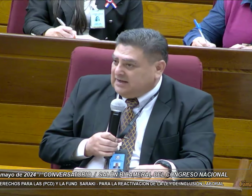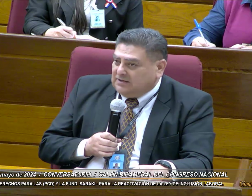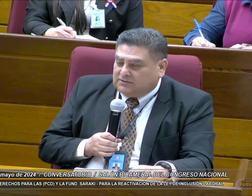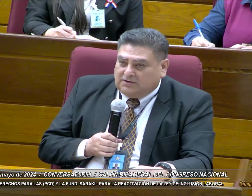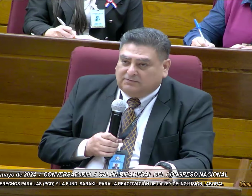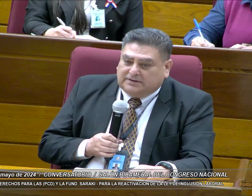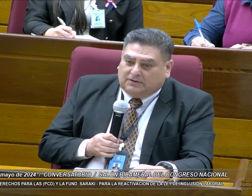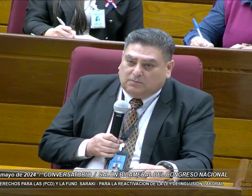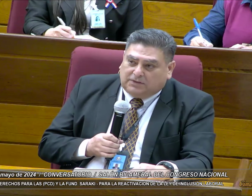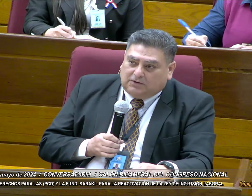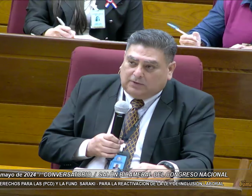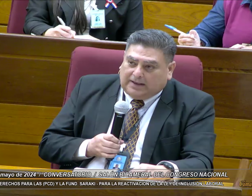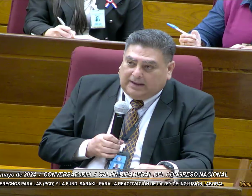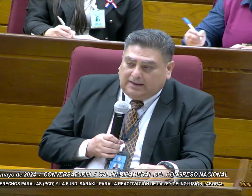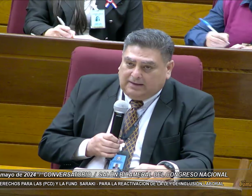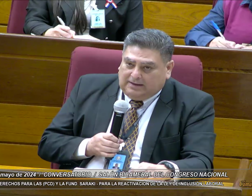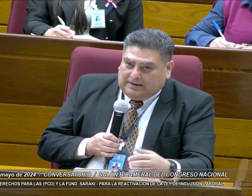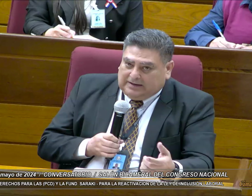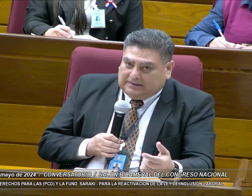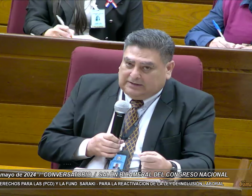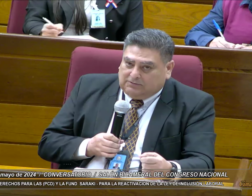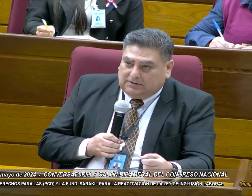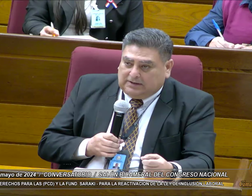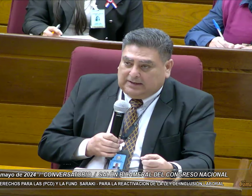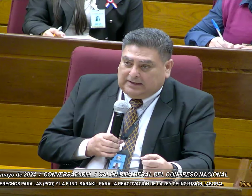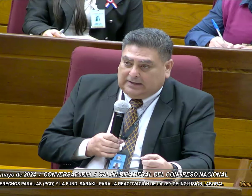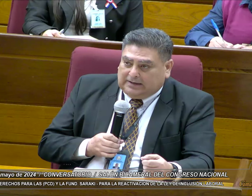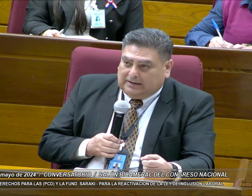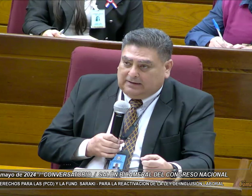física que yo tengo. Y como dijo la anterior,